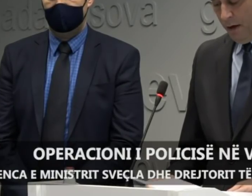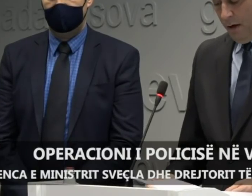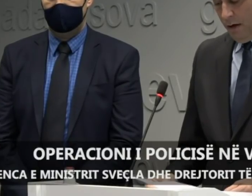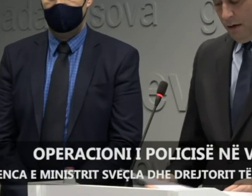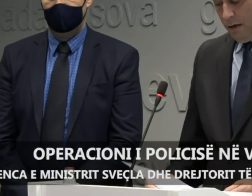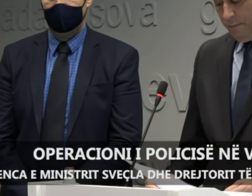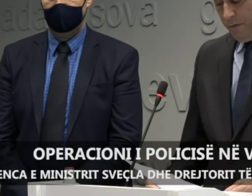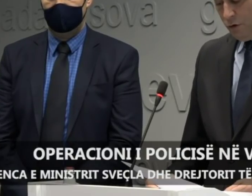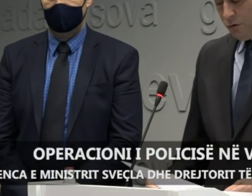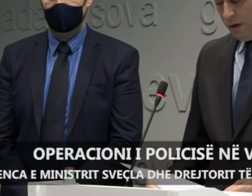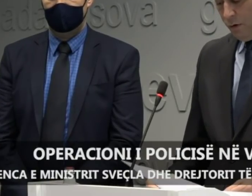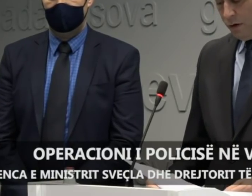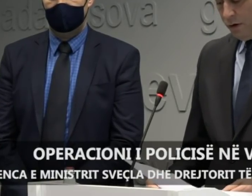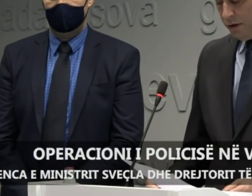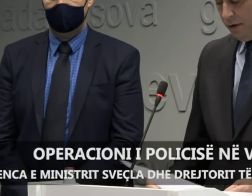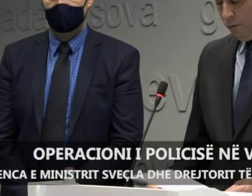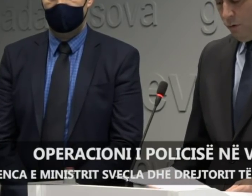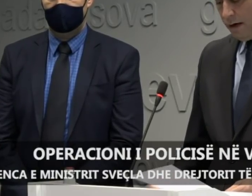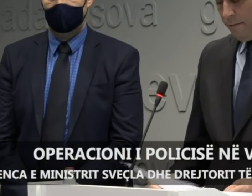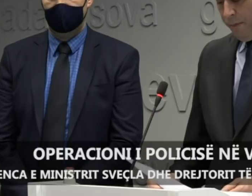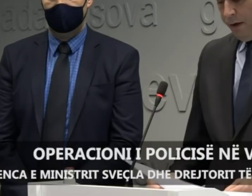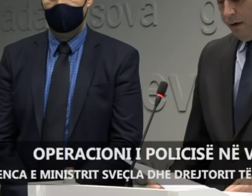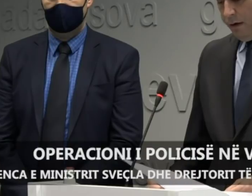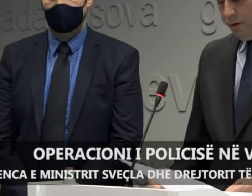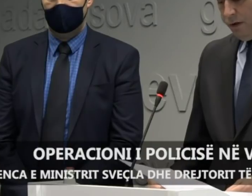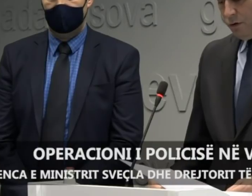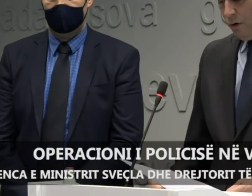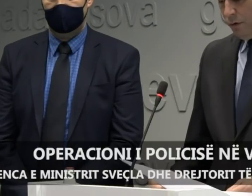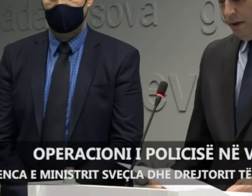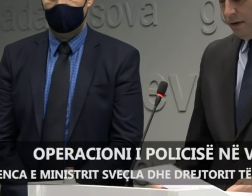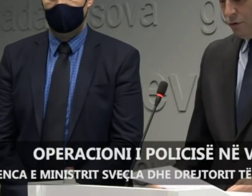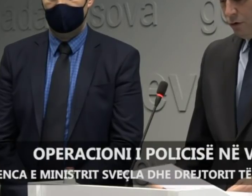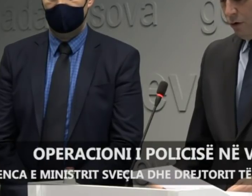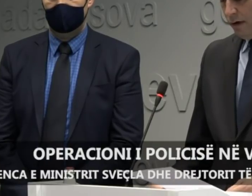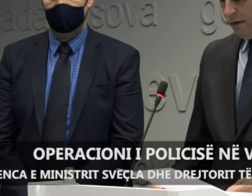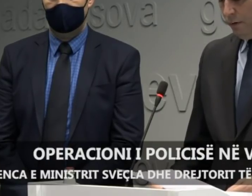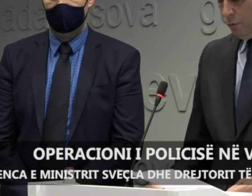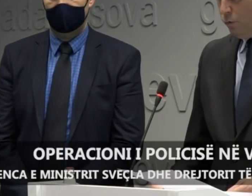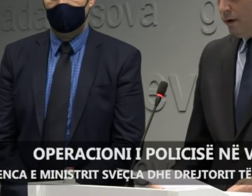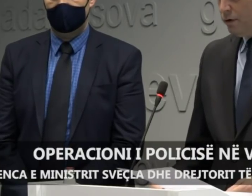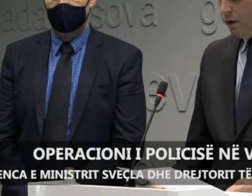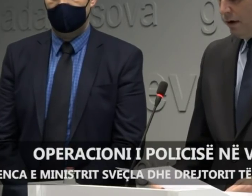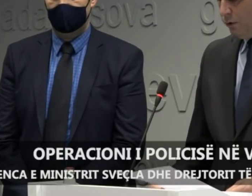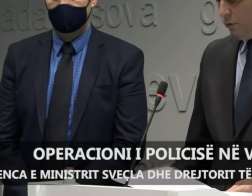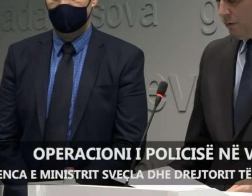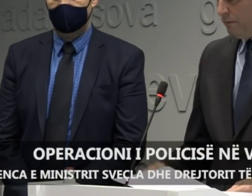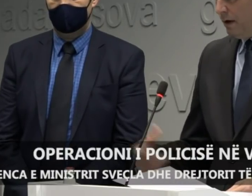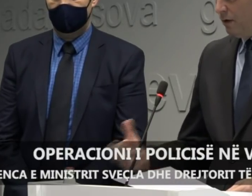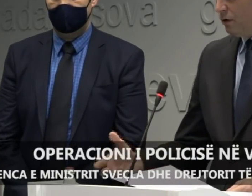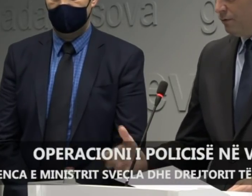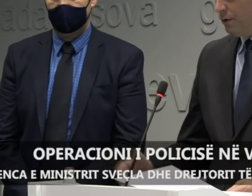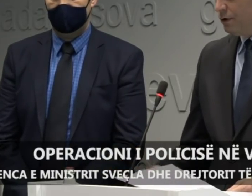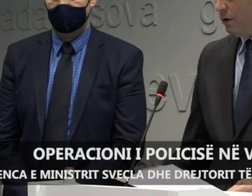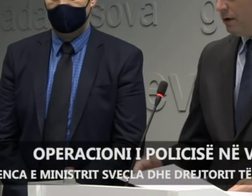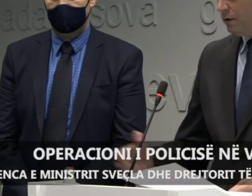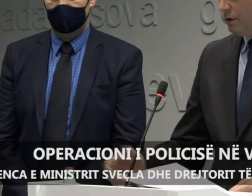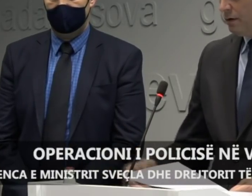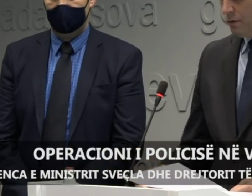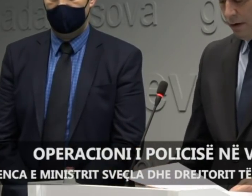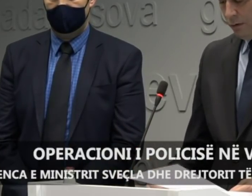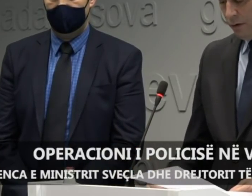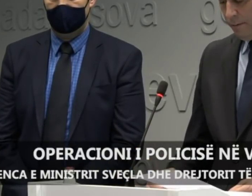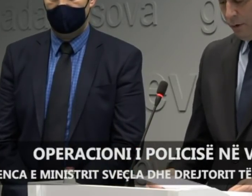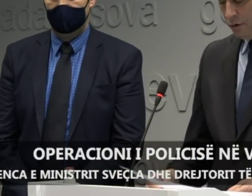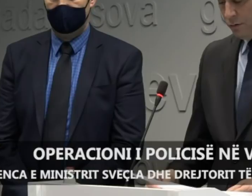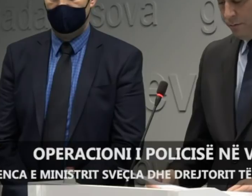serioze. Një qytetar është i lënduar, disa automjete zyrtarë janë dëmtue, disa nga tu është vonë zjarë, ndërsa